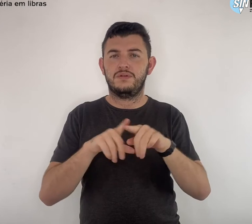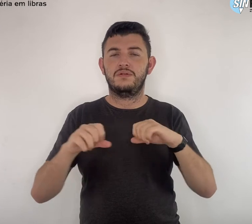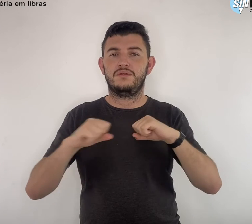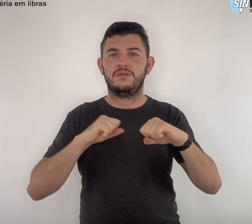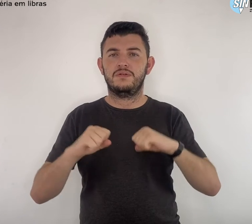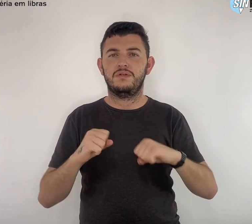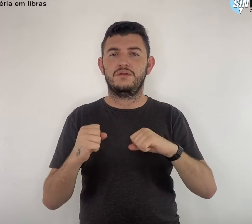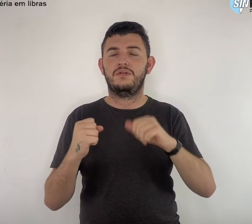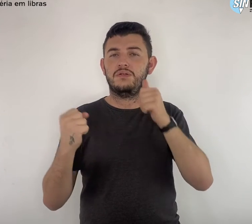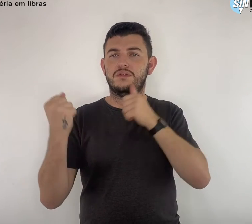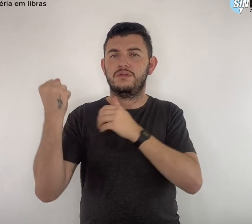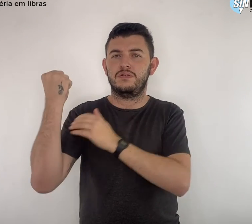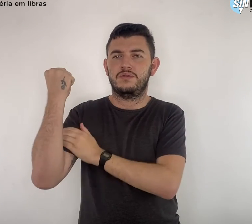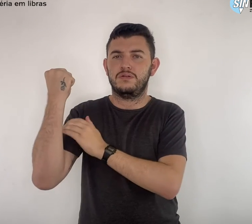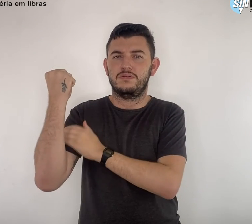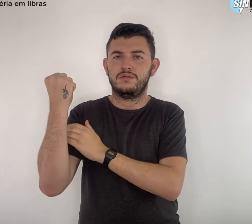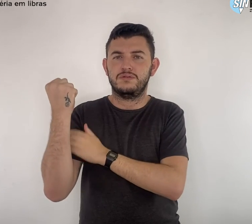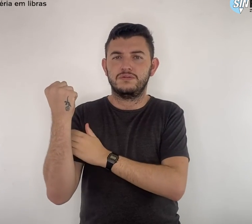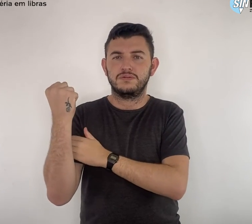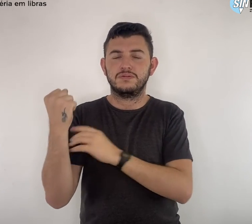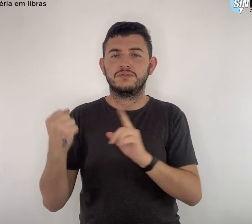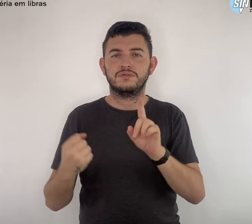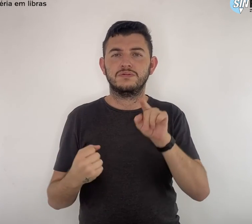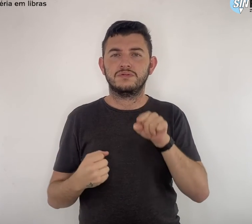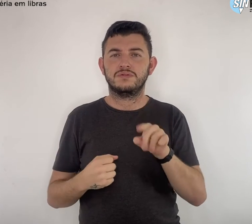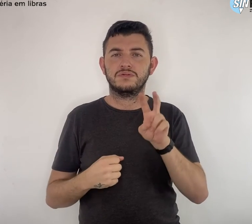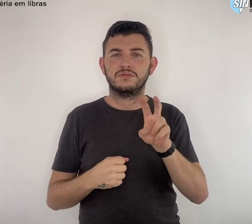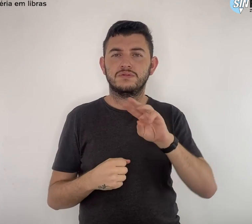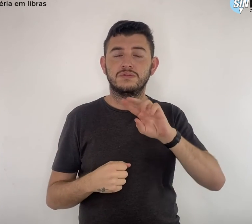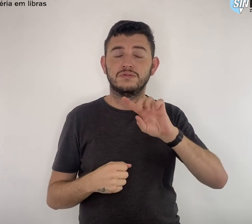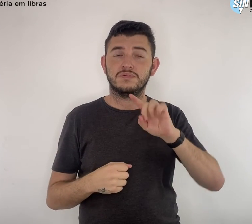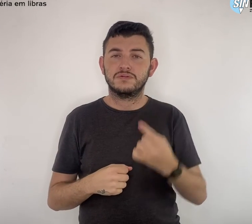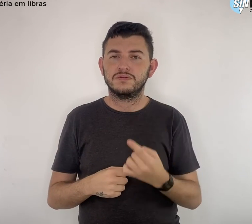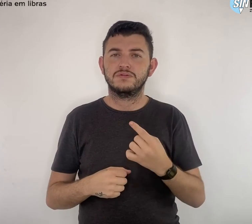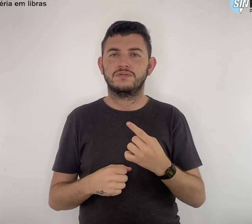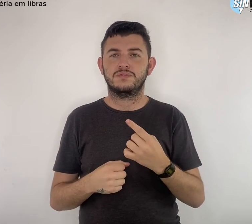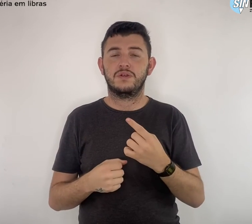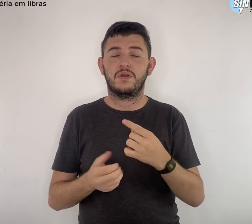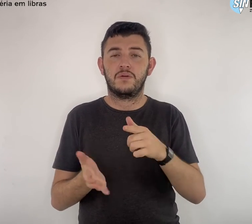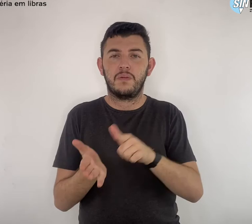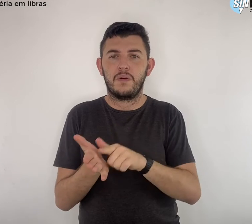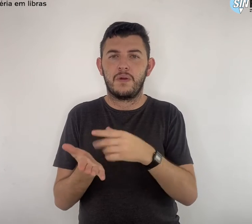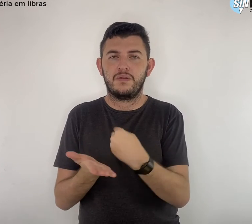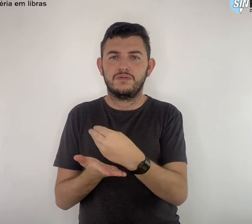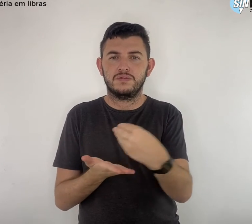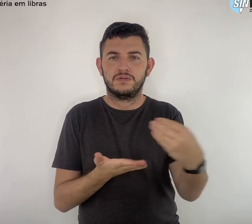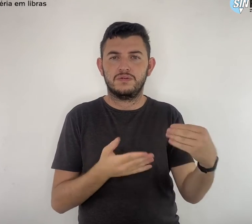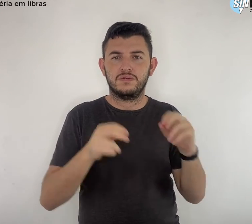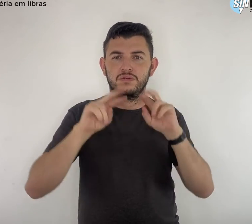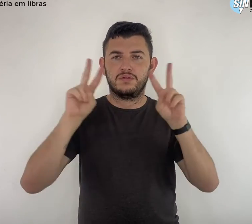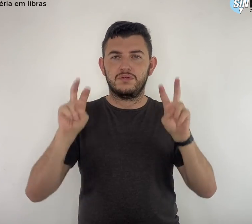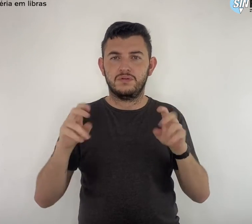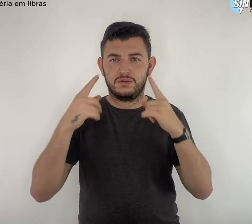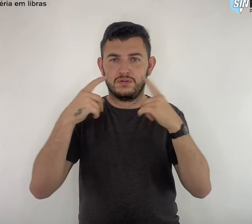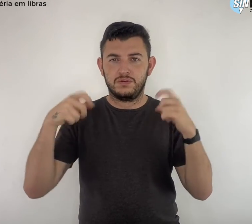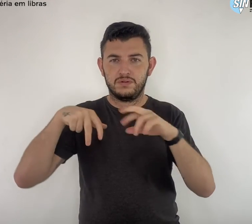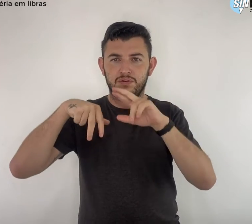movimentos feministas distribuíram 1,5 mil panfletos sobre o tema na rodoviária do